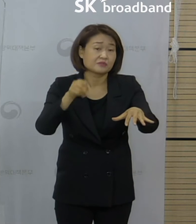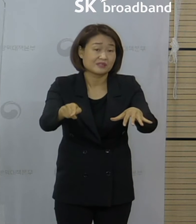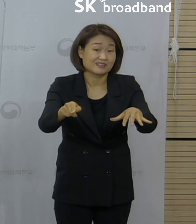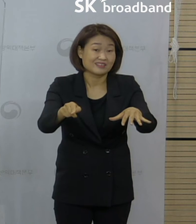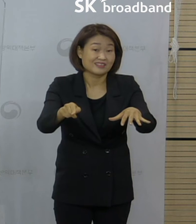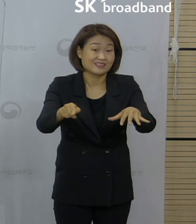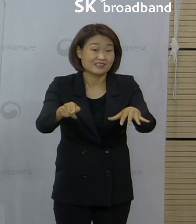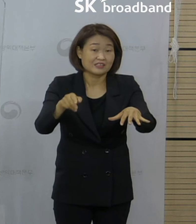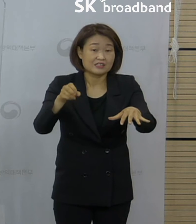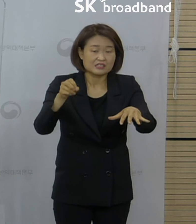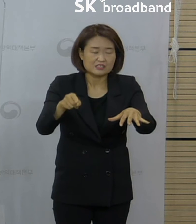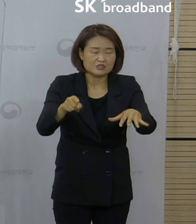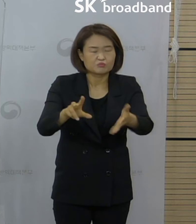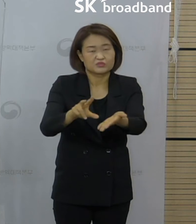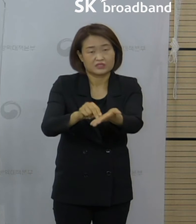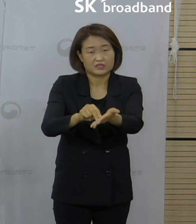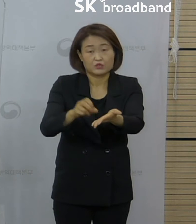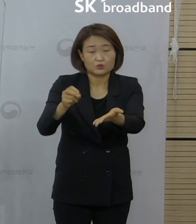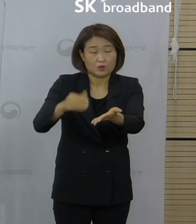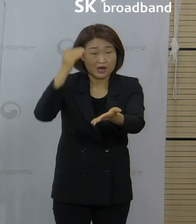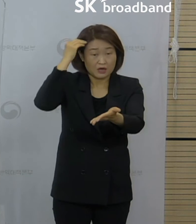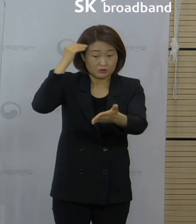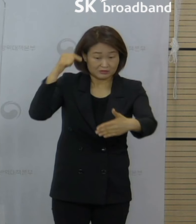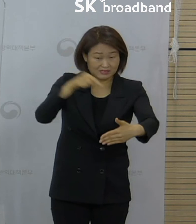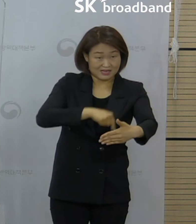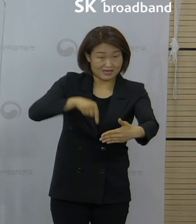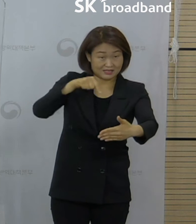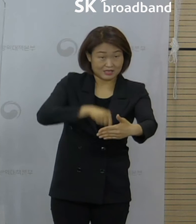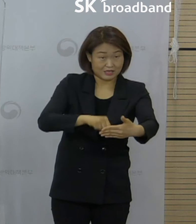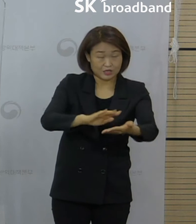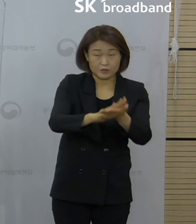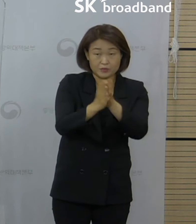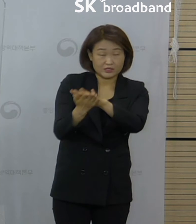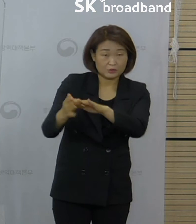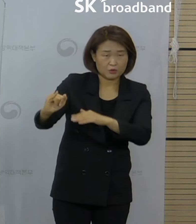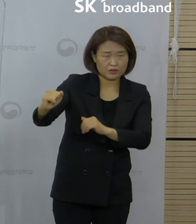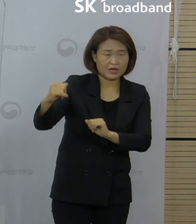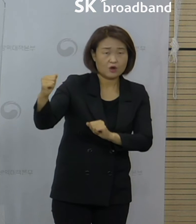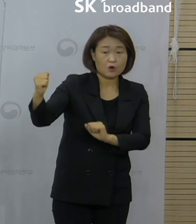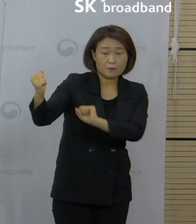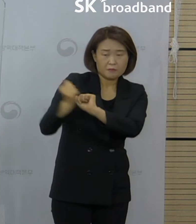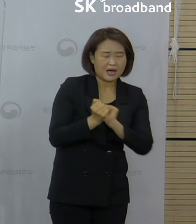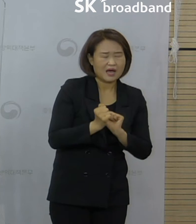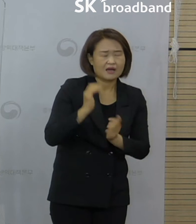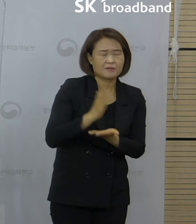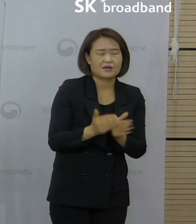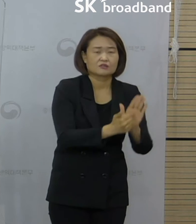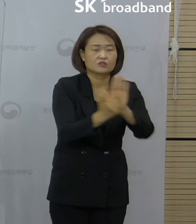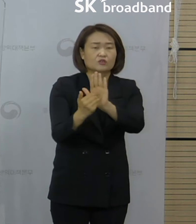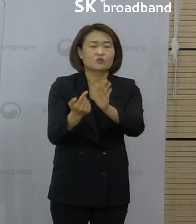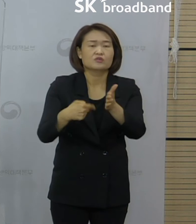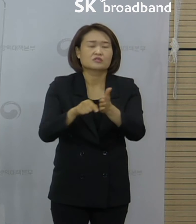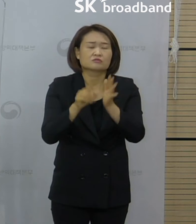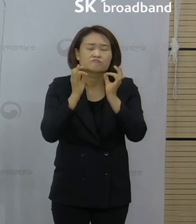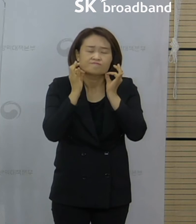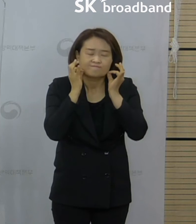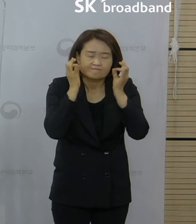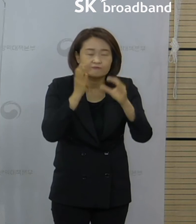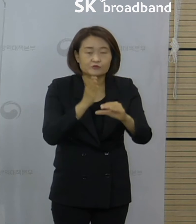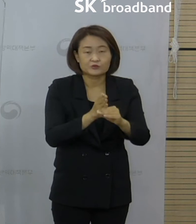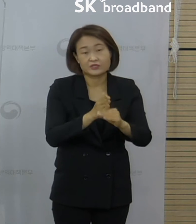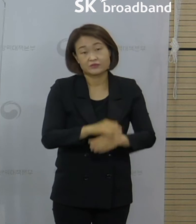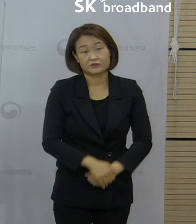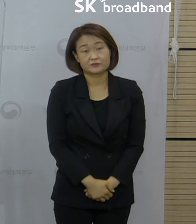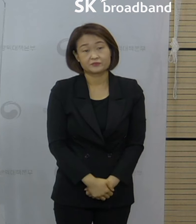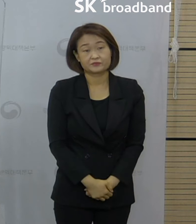유입 차단이 중요한 상황입니다. 따라서 기존의 대책 중에 지금 당장 말씀드리긴 어렵습니다만